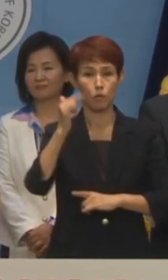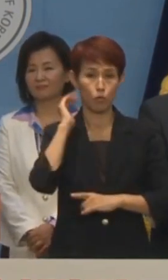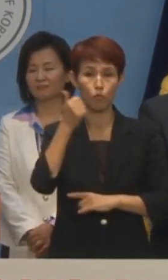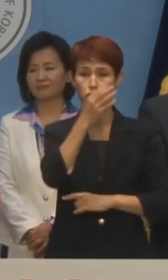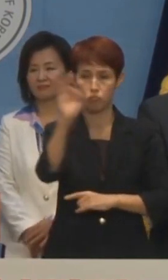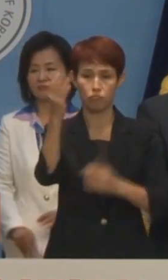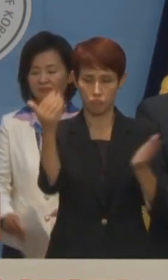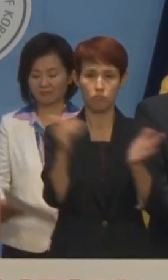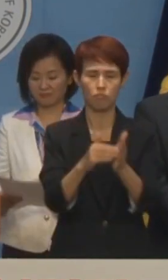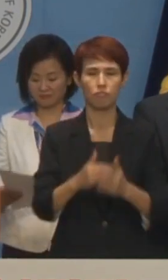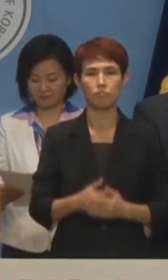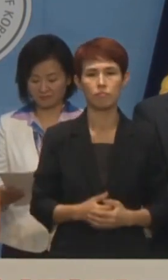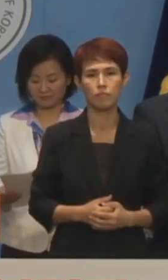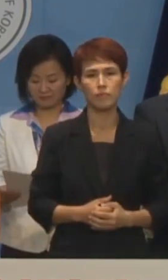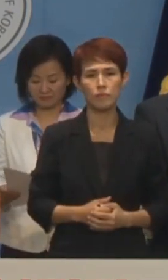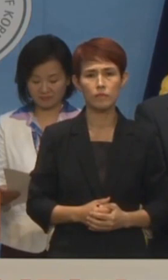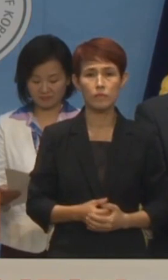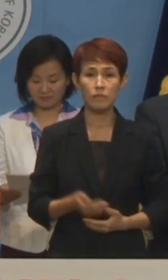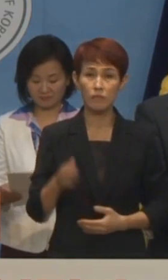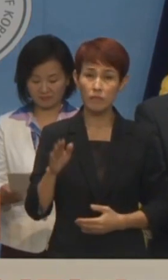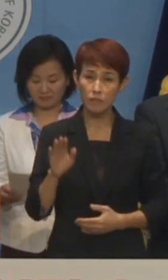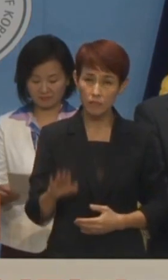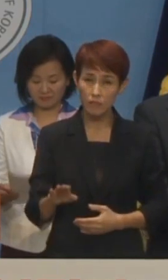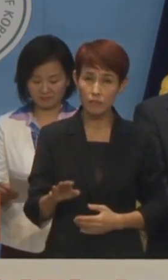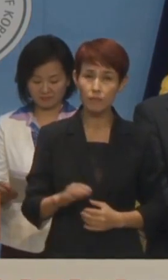있습니다. 그런데 이번에